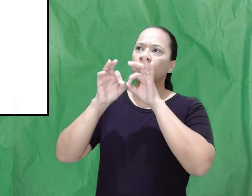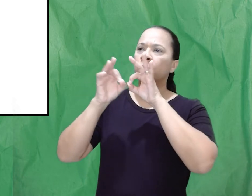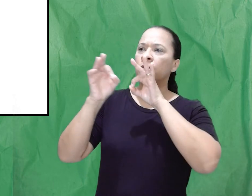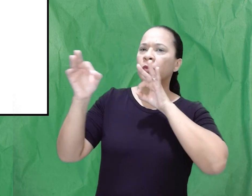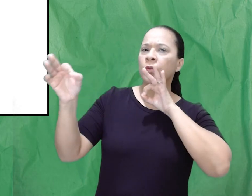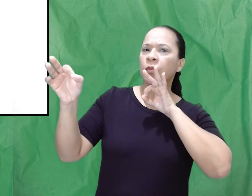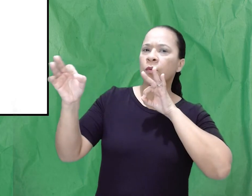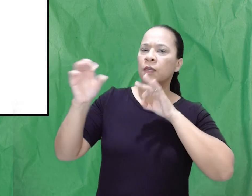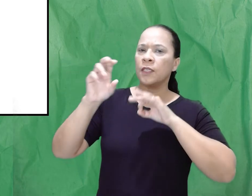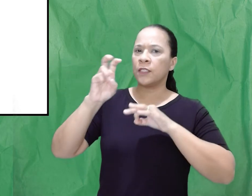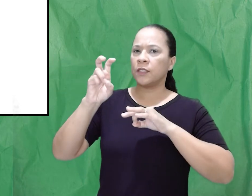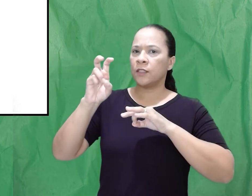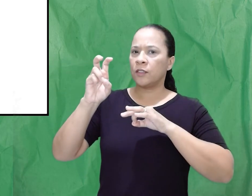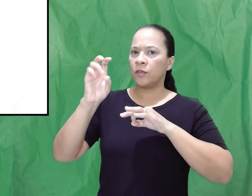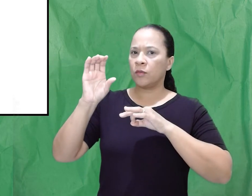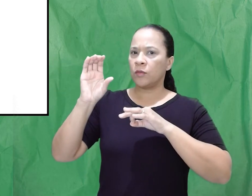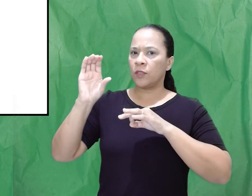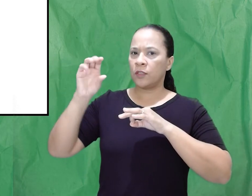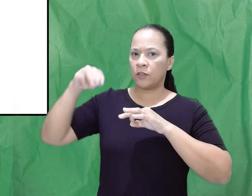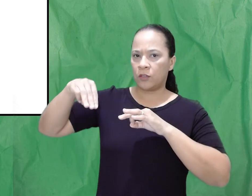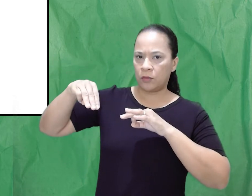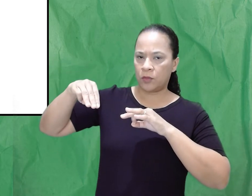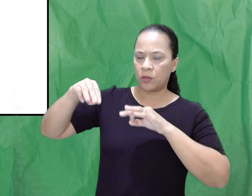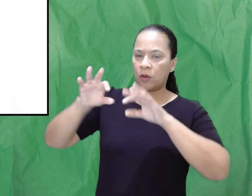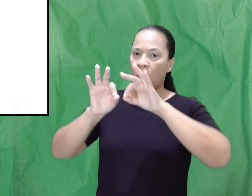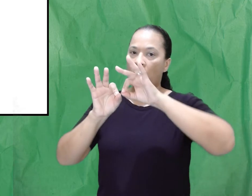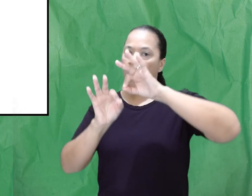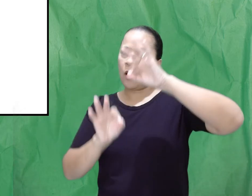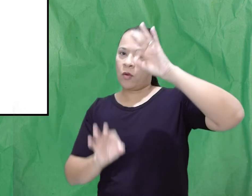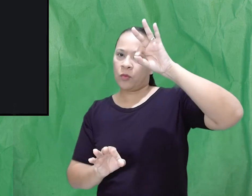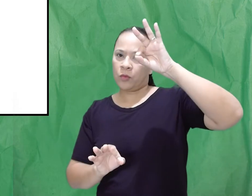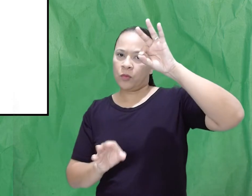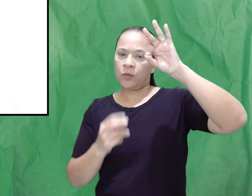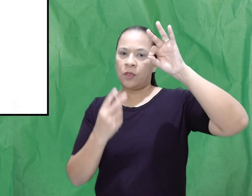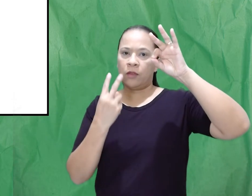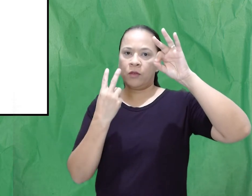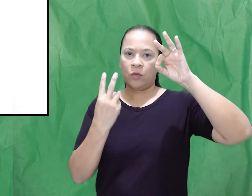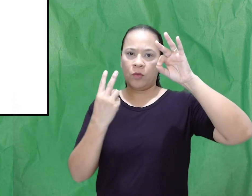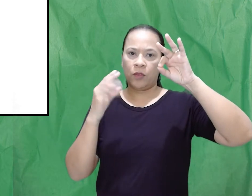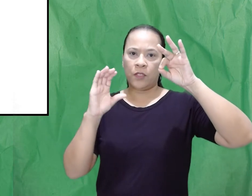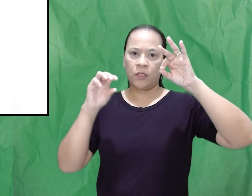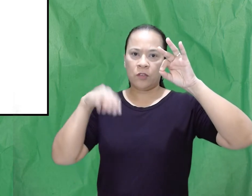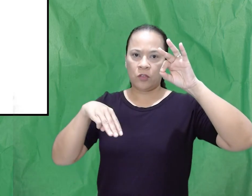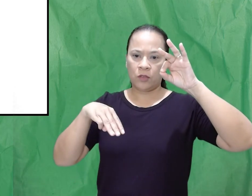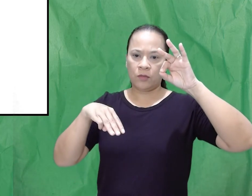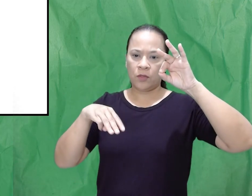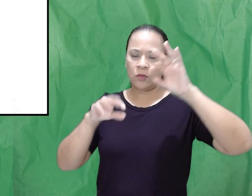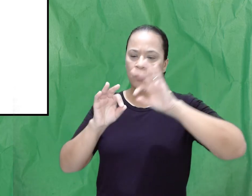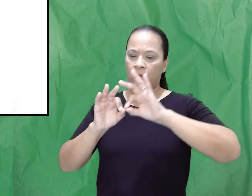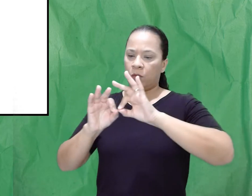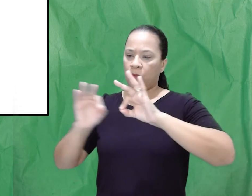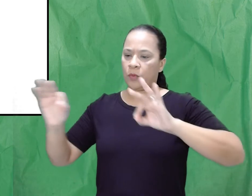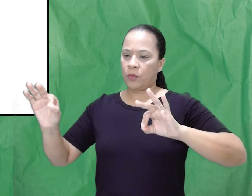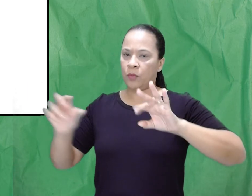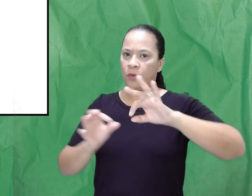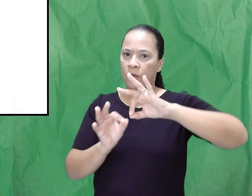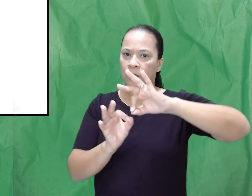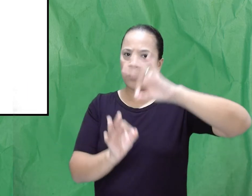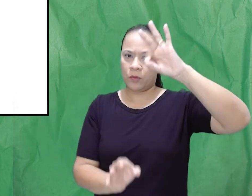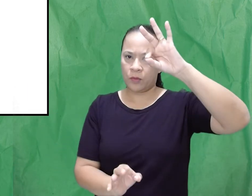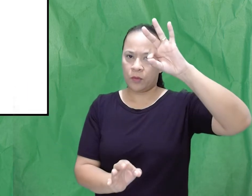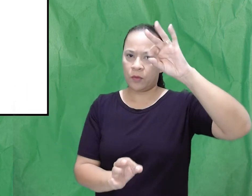centímetros e uma altura de 2 centímetros. Quando eu salvar, vai aparecer aqui. Então, em